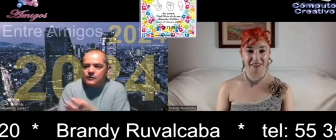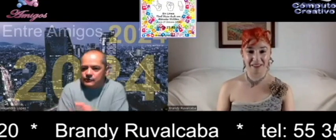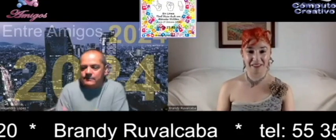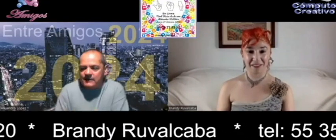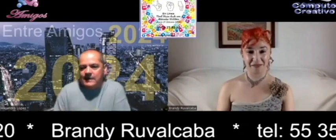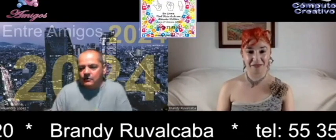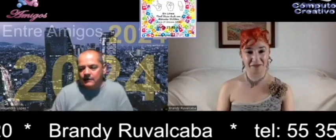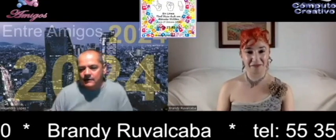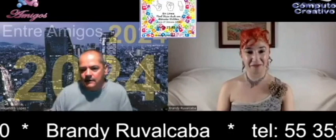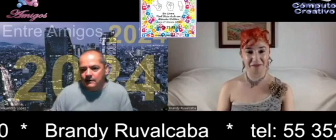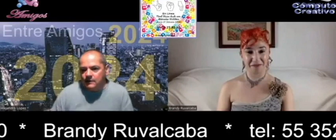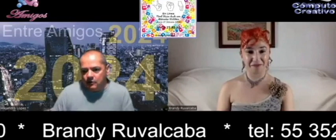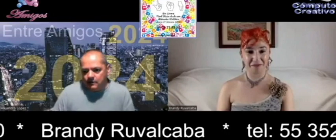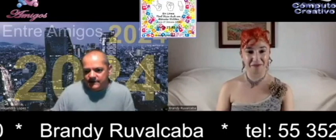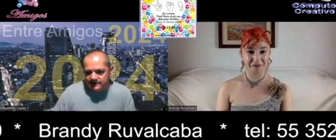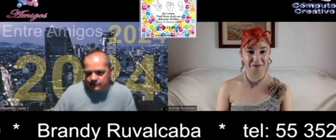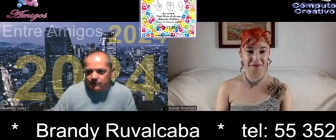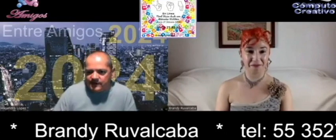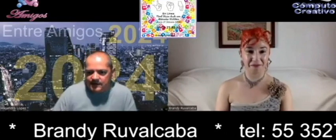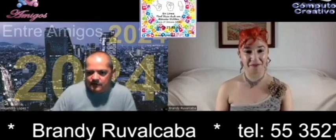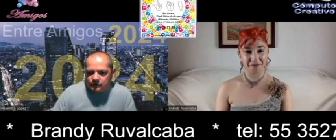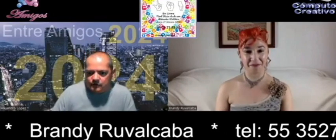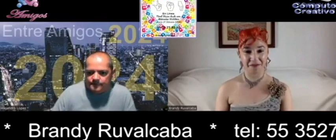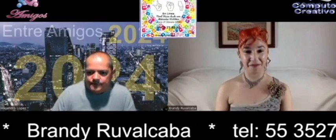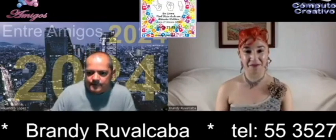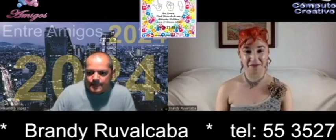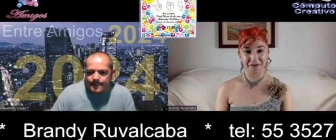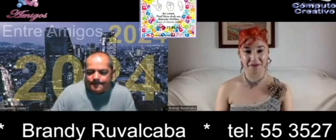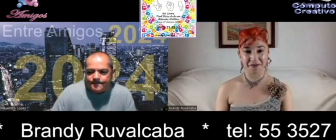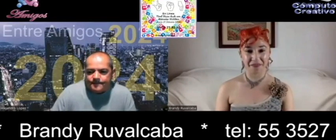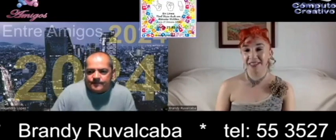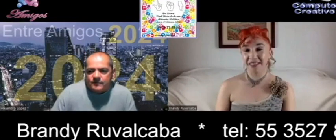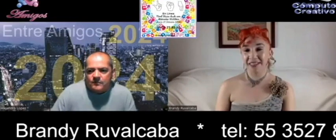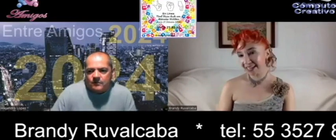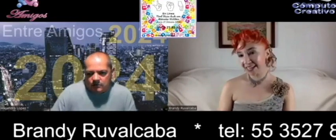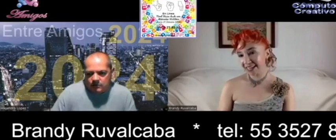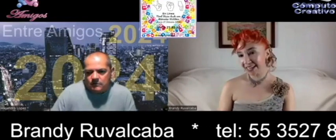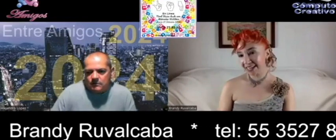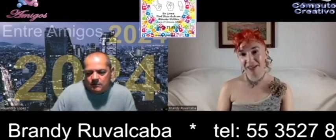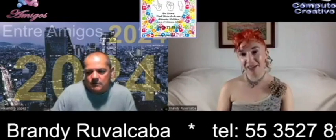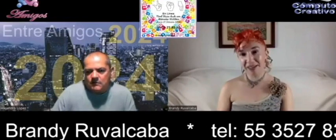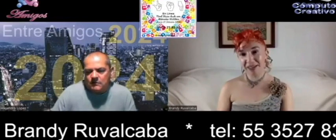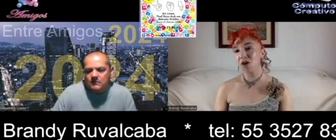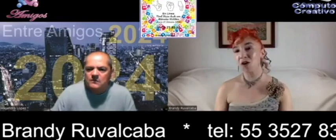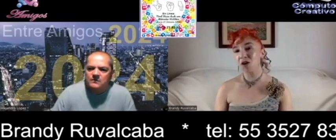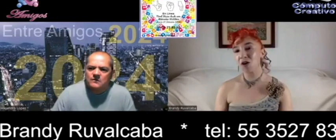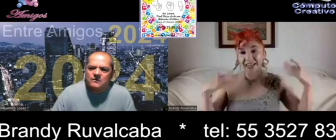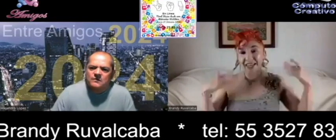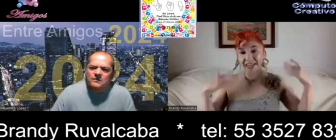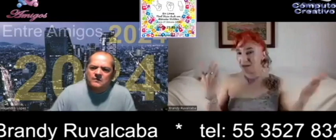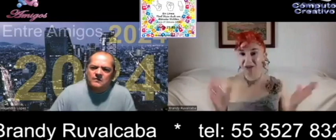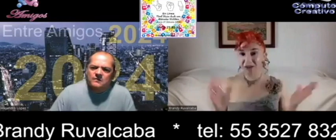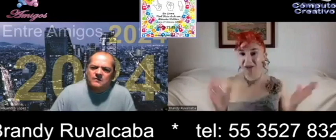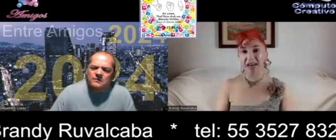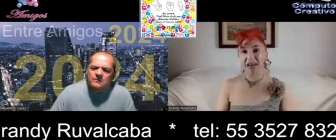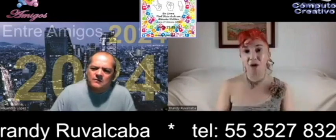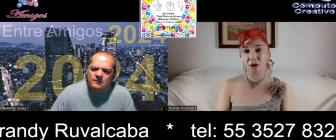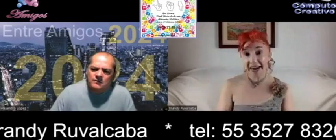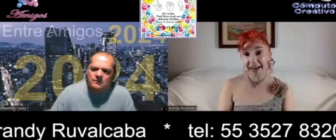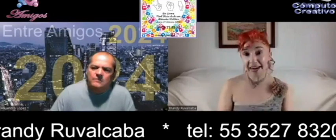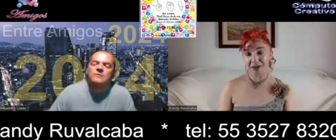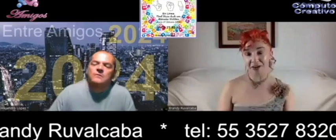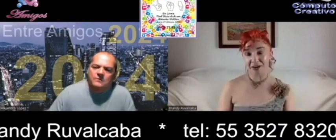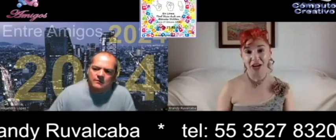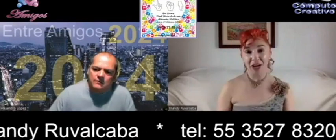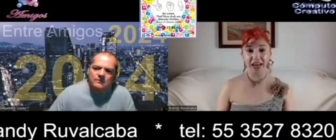es algo similar lo que me estás comentando, ¿no? Sí, exactamente. O lo que pasa actualmente con la lengua árabe,